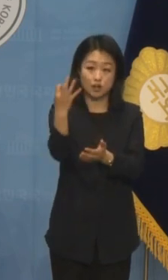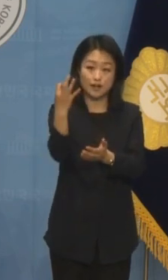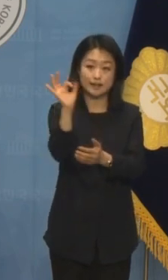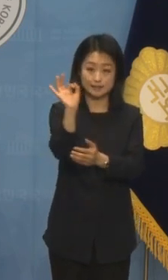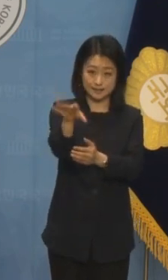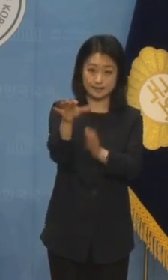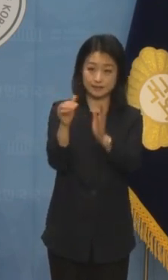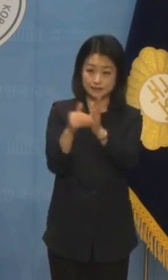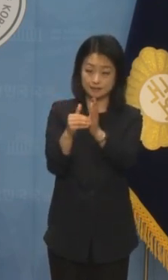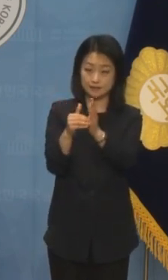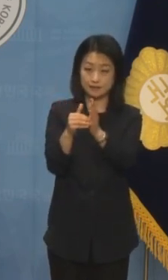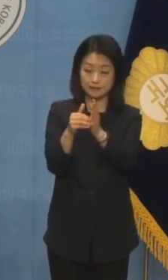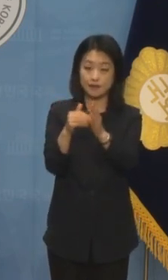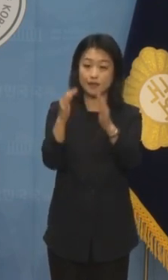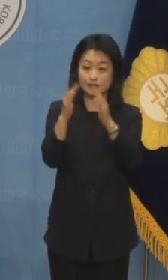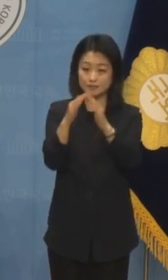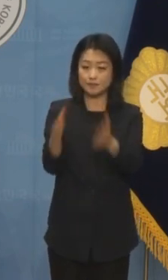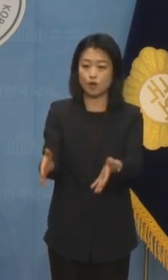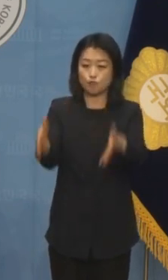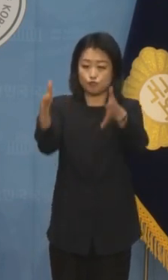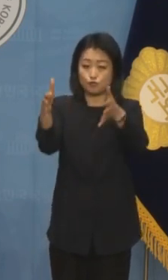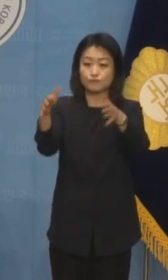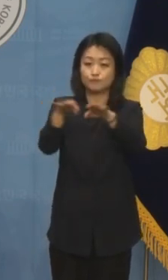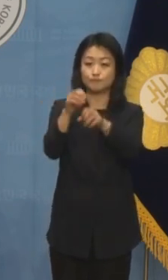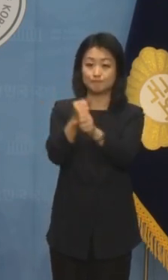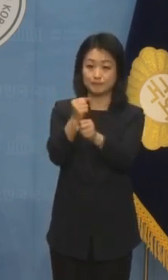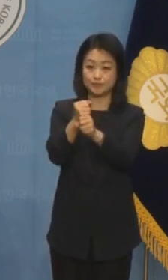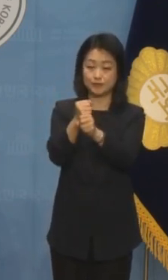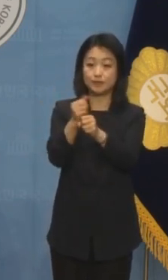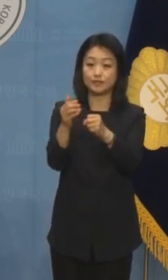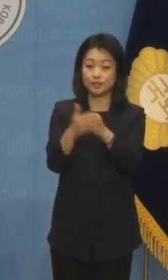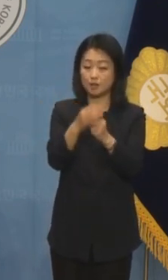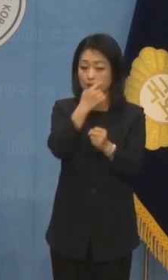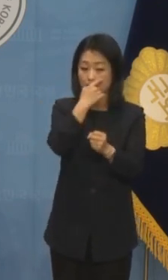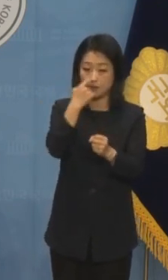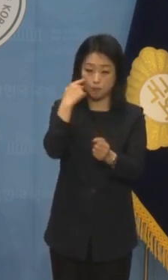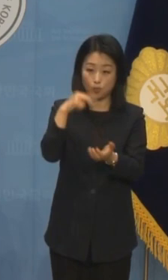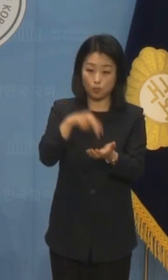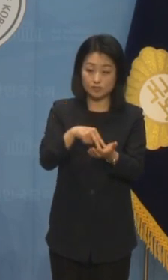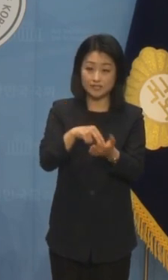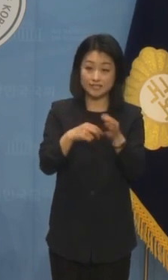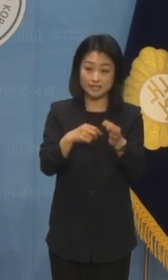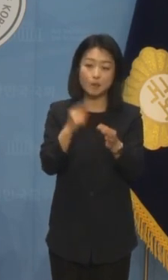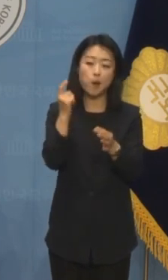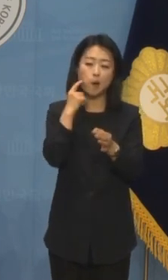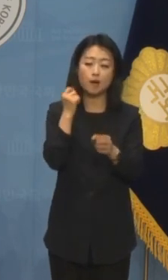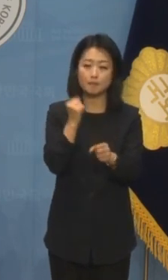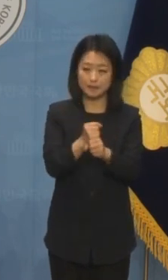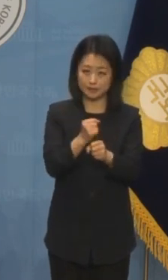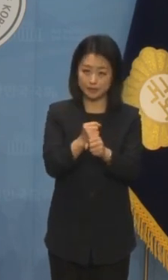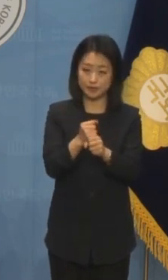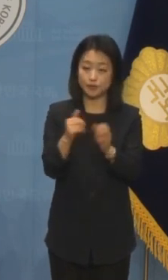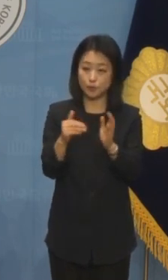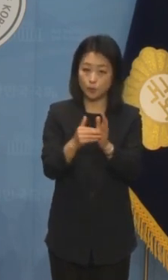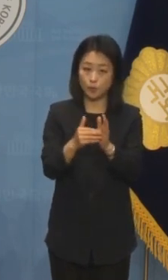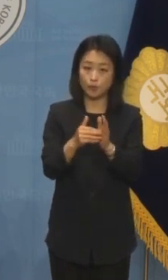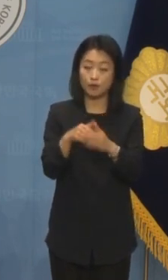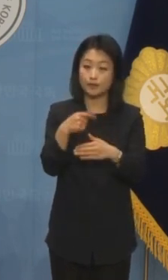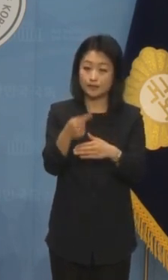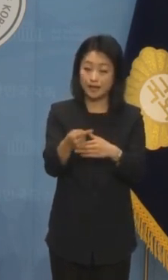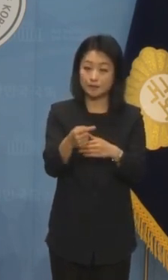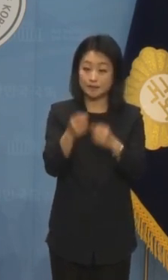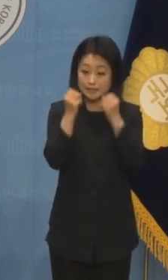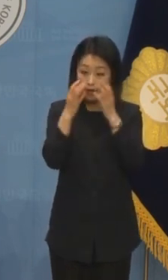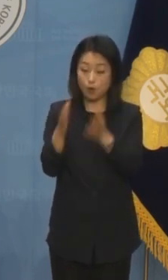매입해서 또는 건물을 지어서 선순위 보증금을 허위로 작성을 하고 그다음에